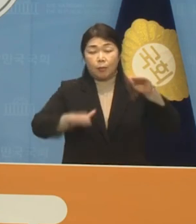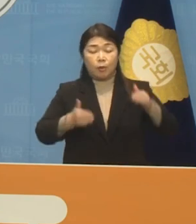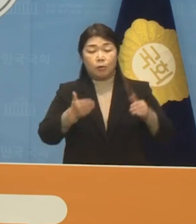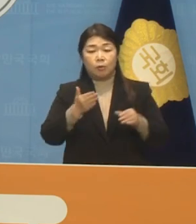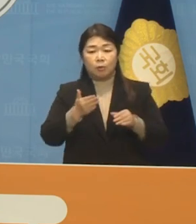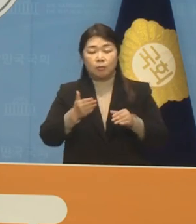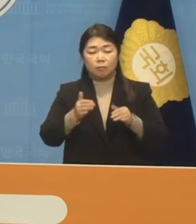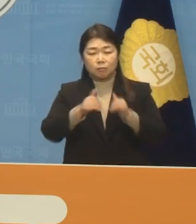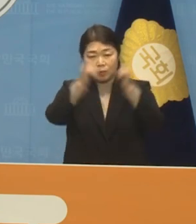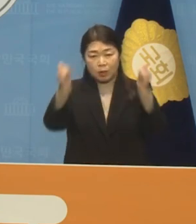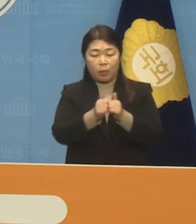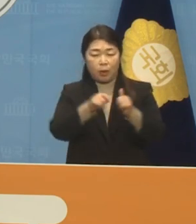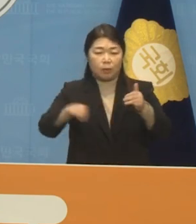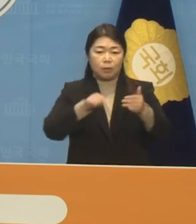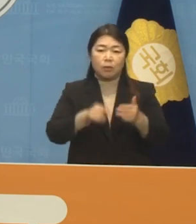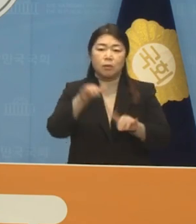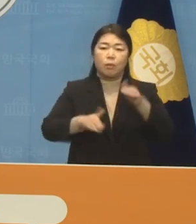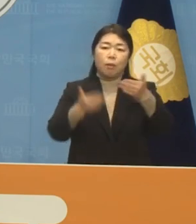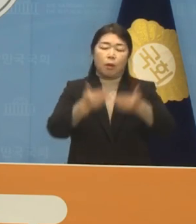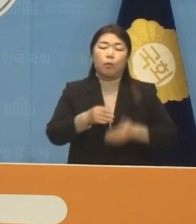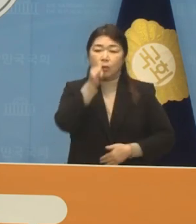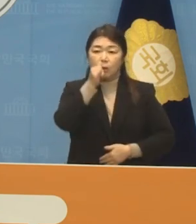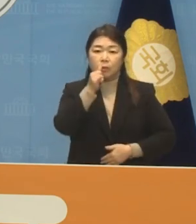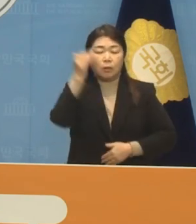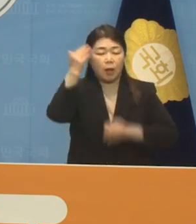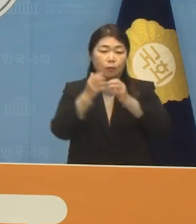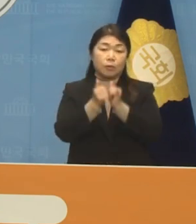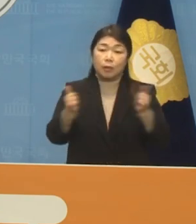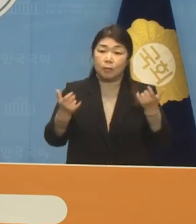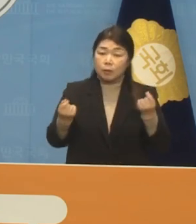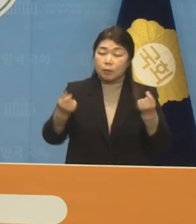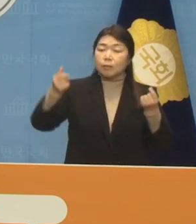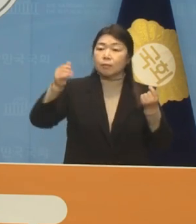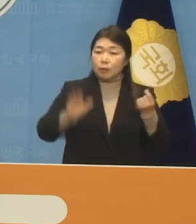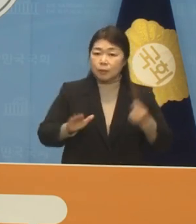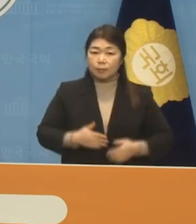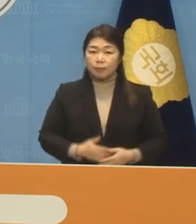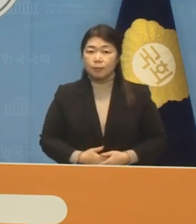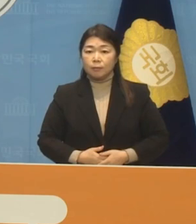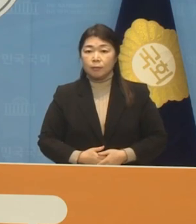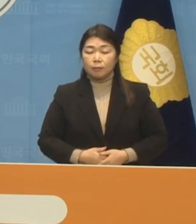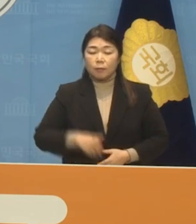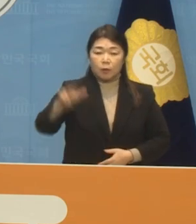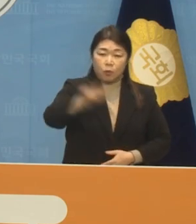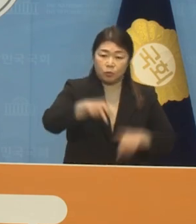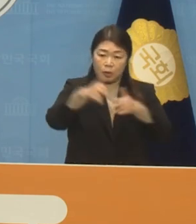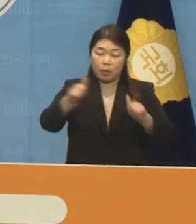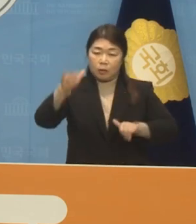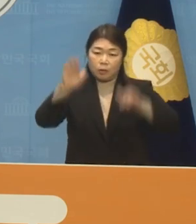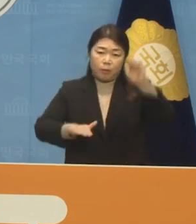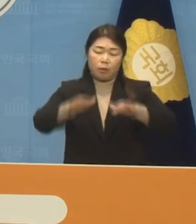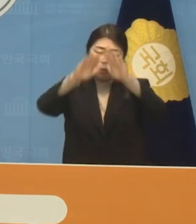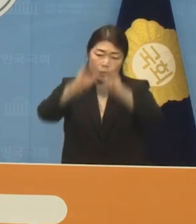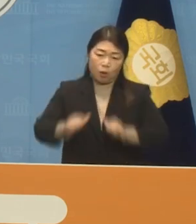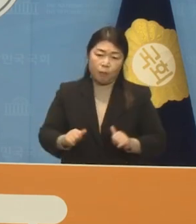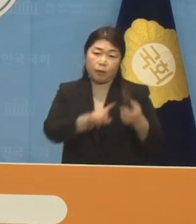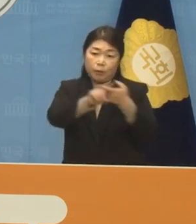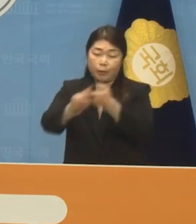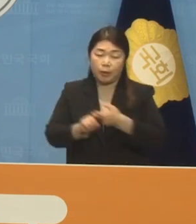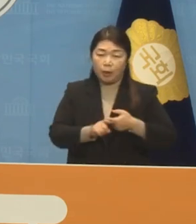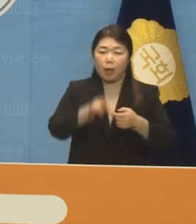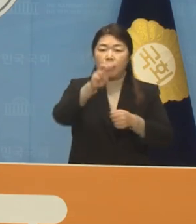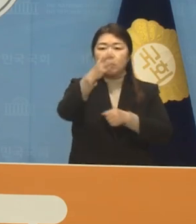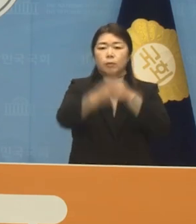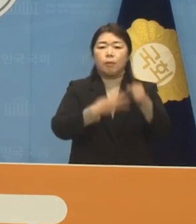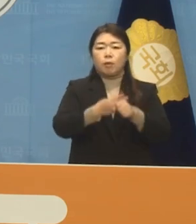있는 대한민국 국민입니다. 그럼에도 불구하고 전국장애인 차별철폐연대가